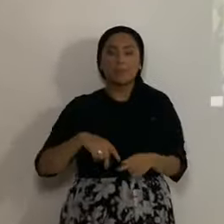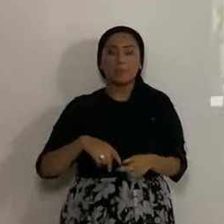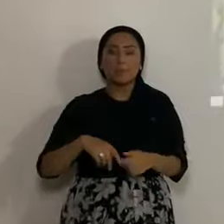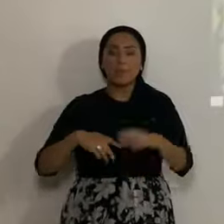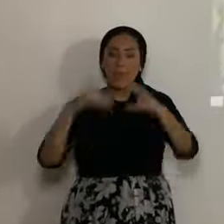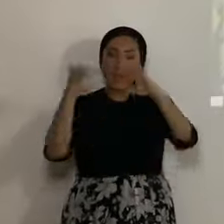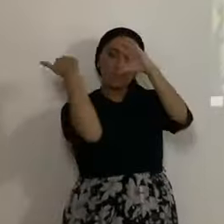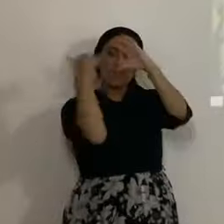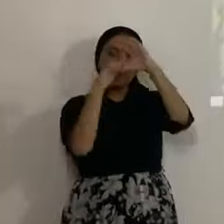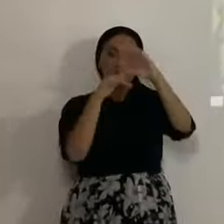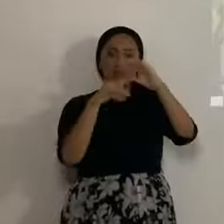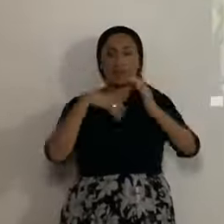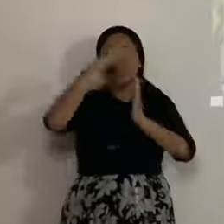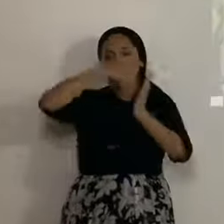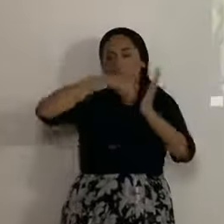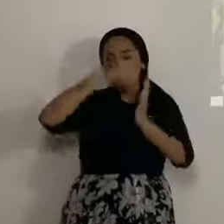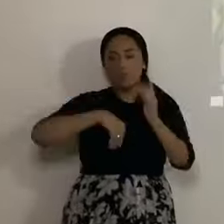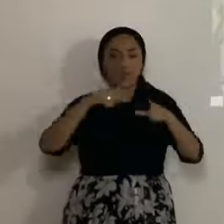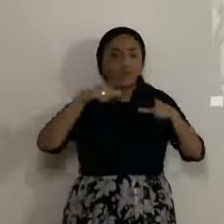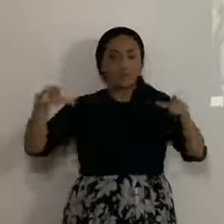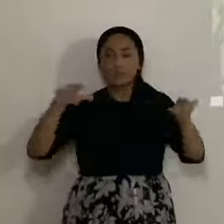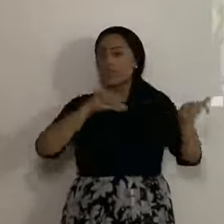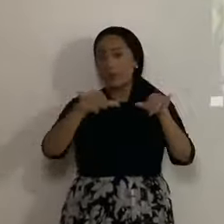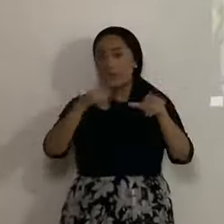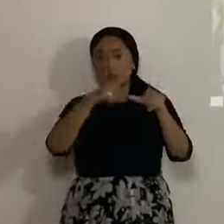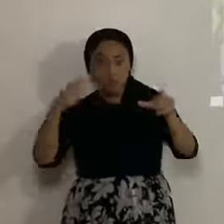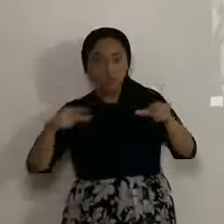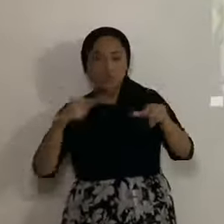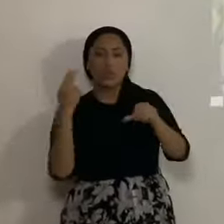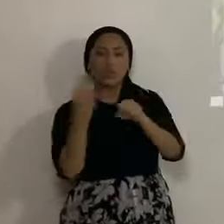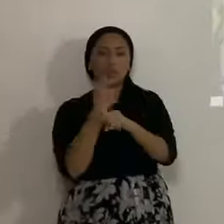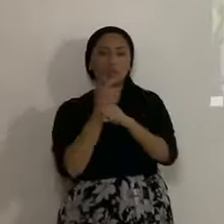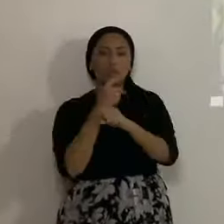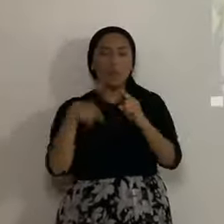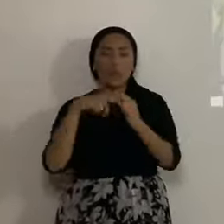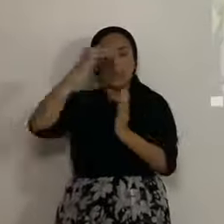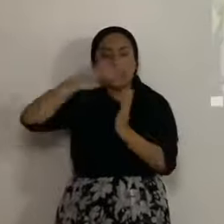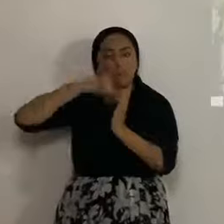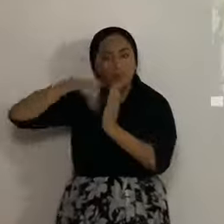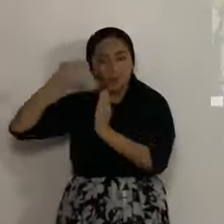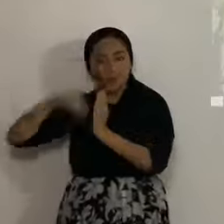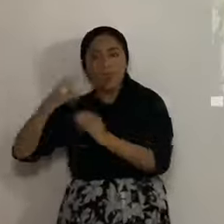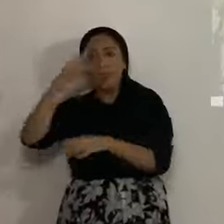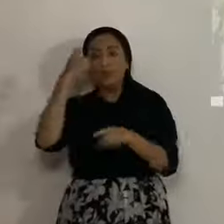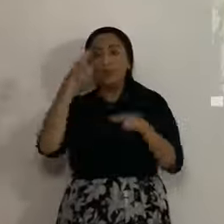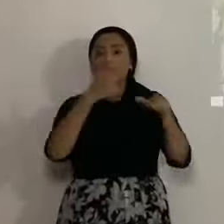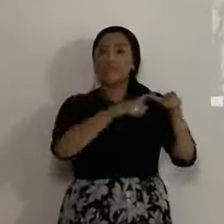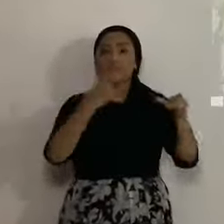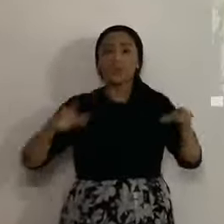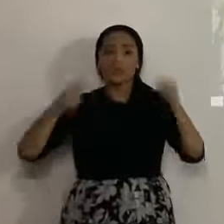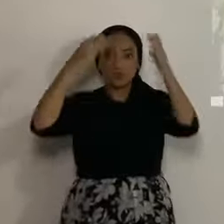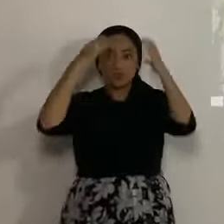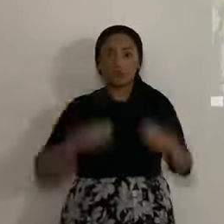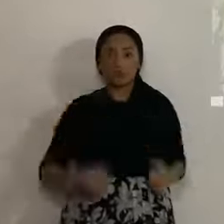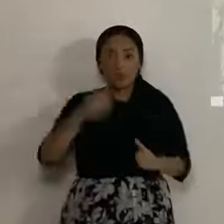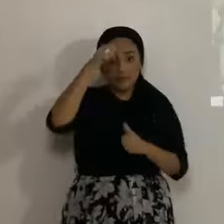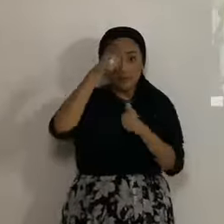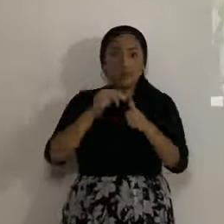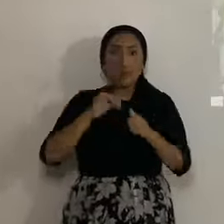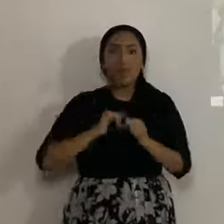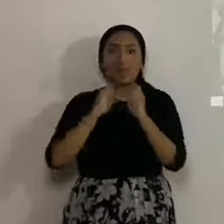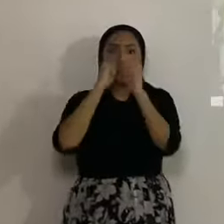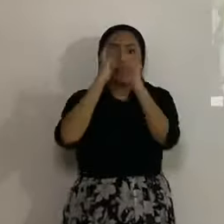mensaje, envía mensajes escritos en el mismo lenguaje que utilizó al enviarlos porque el lenguaje es corporal. Recuerdan, yo di